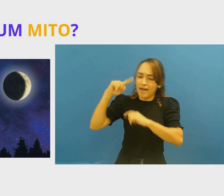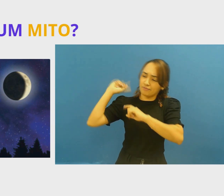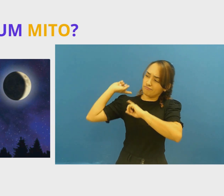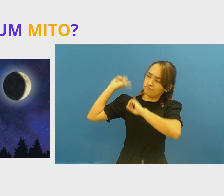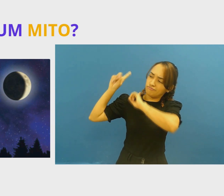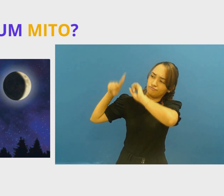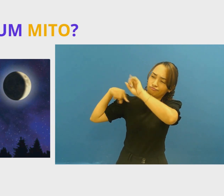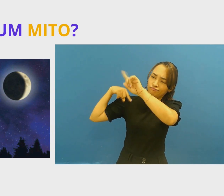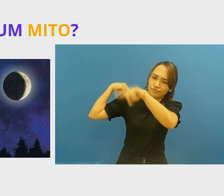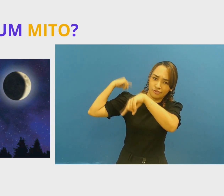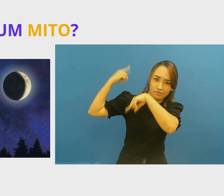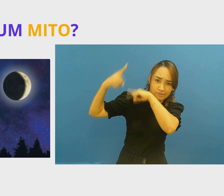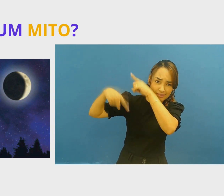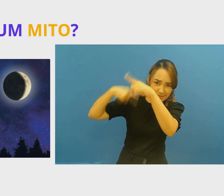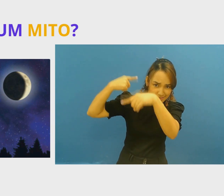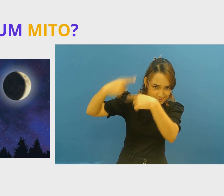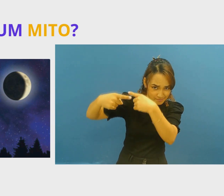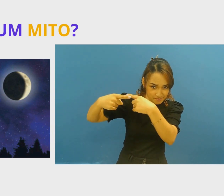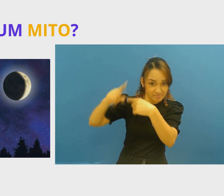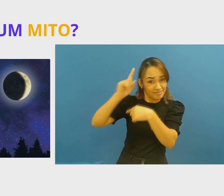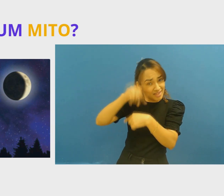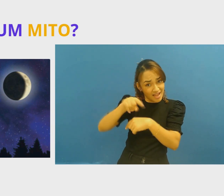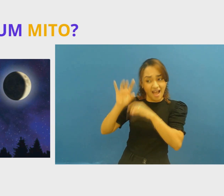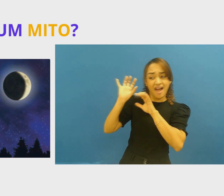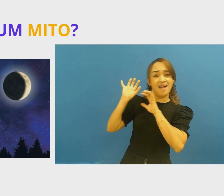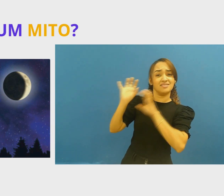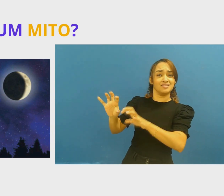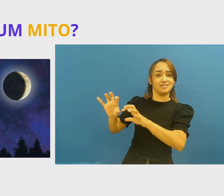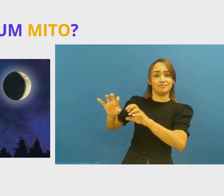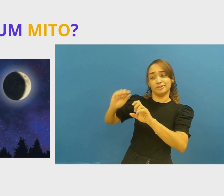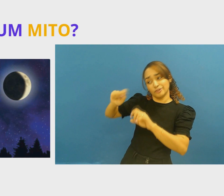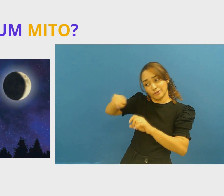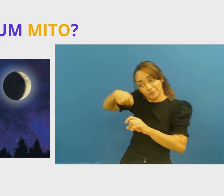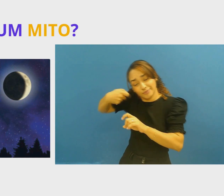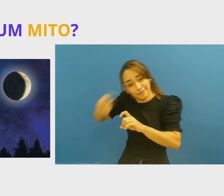Então, é assim que começam os mitos.